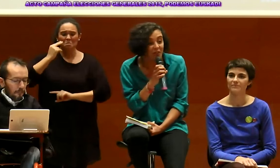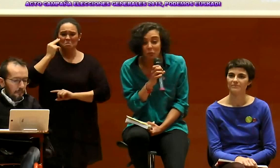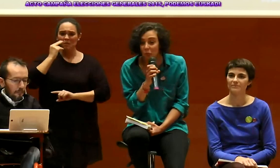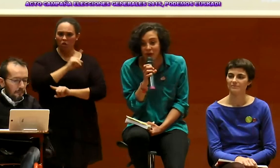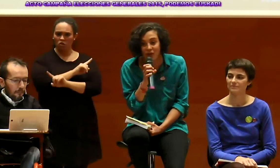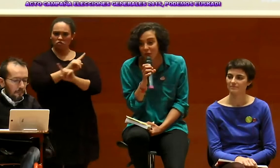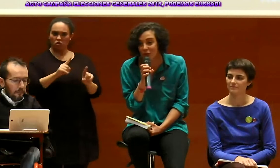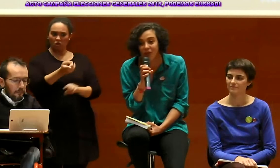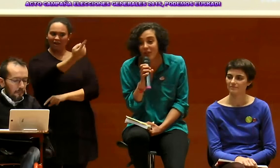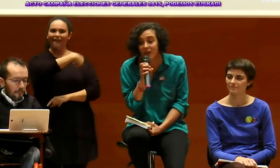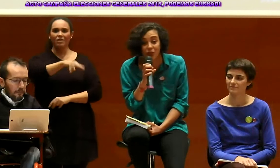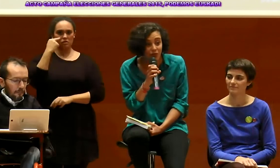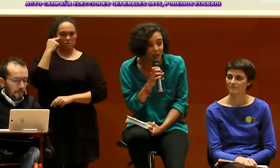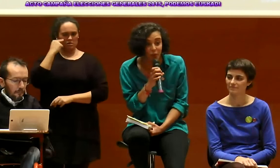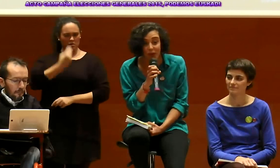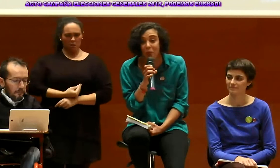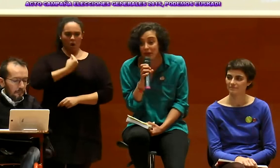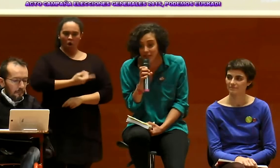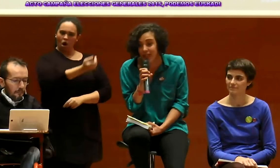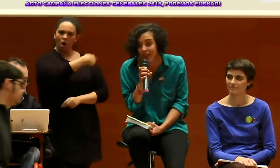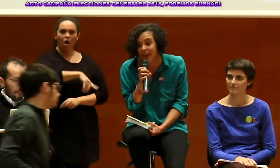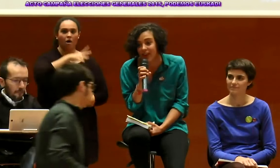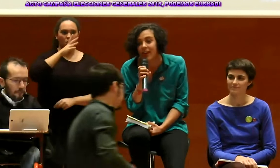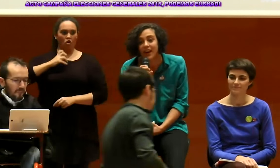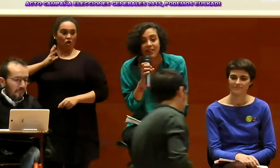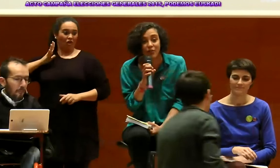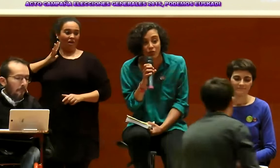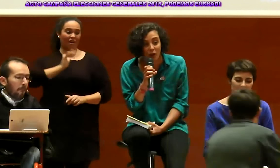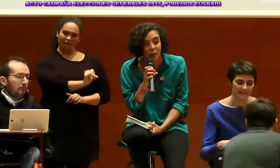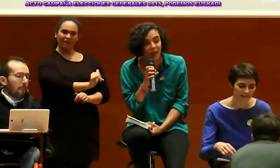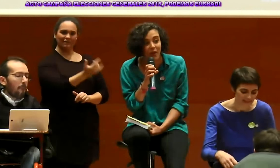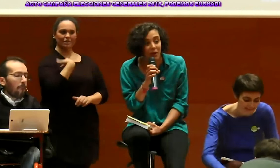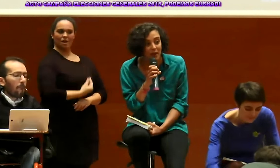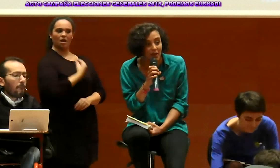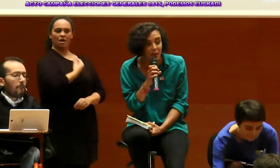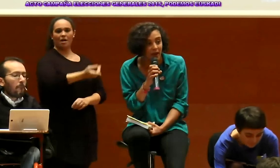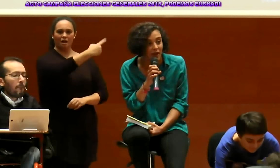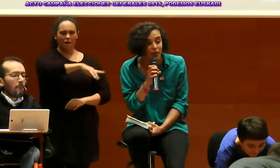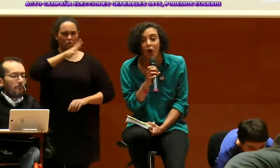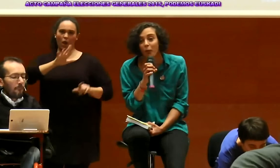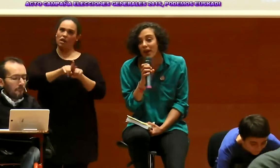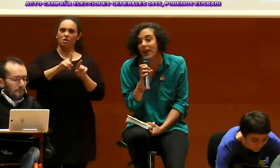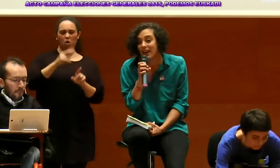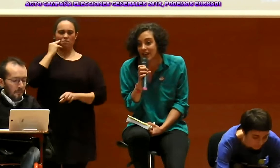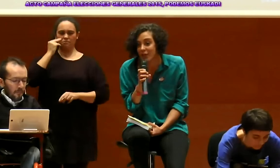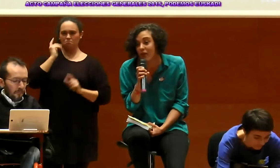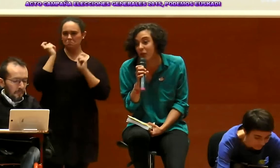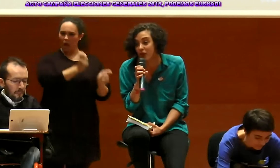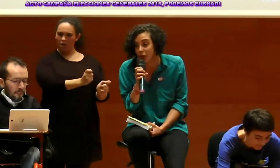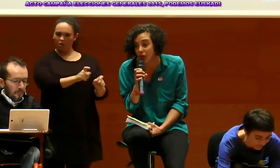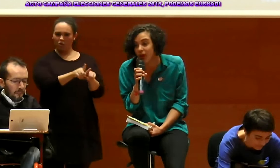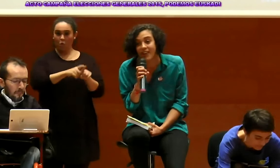los que estaban muertos de miedo, estaban asustados porque mi presencia allí les asustaba, porque era una amenaza para ellos, porque era la